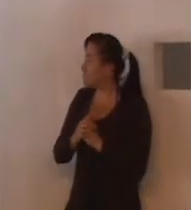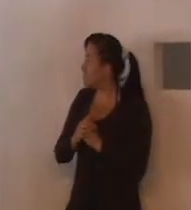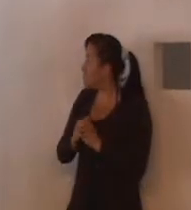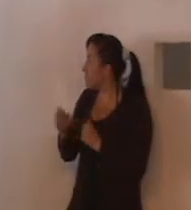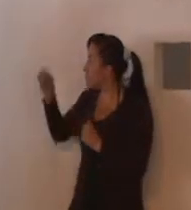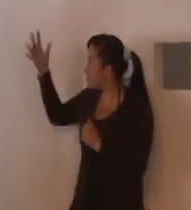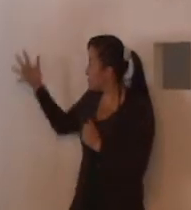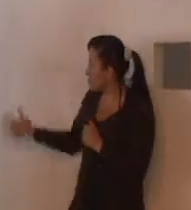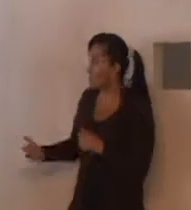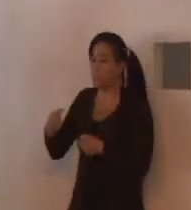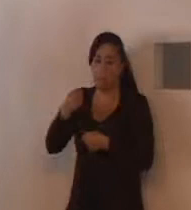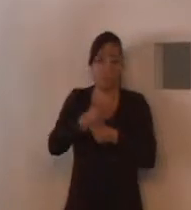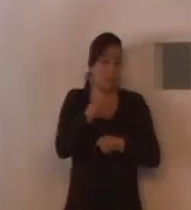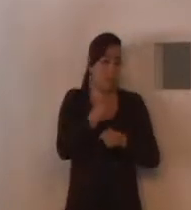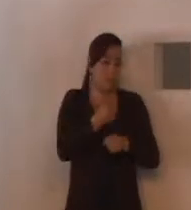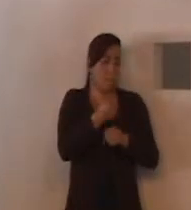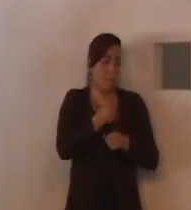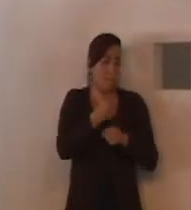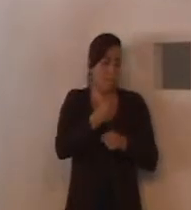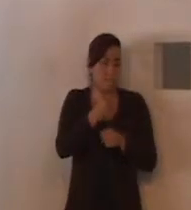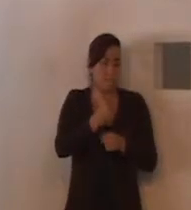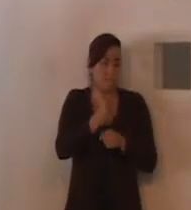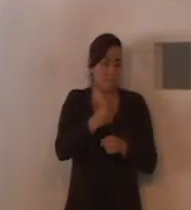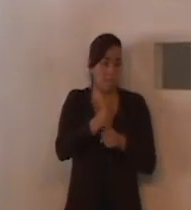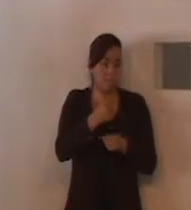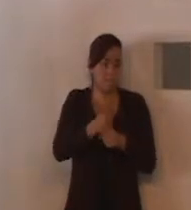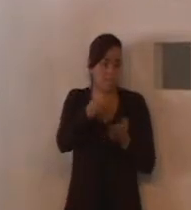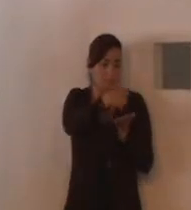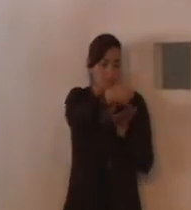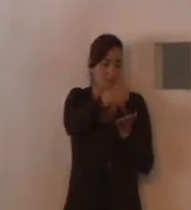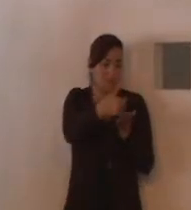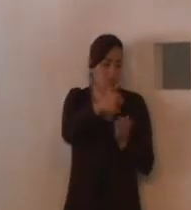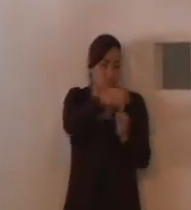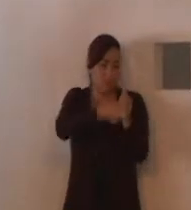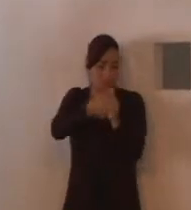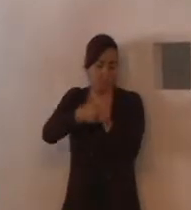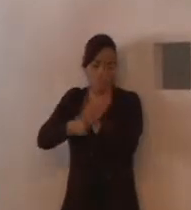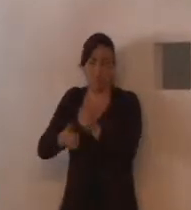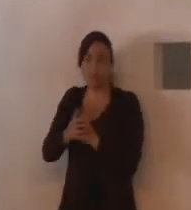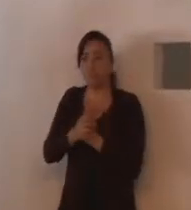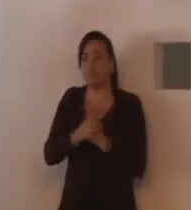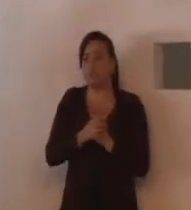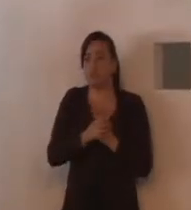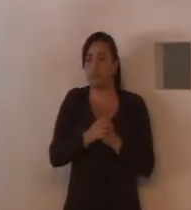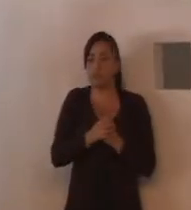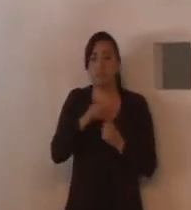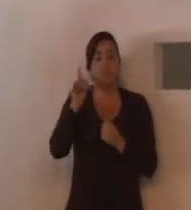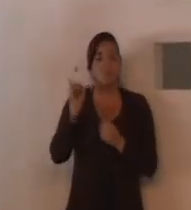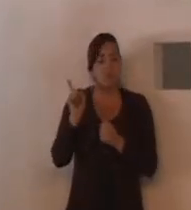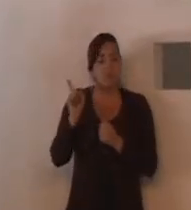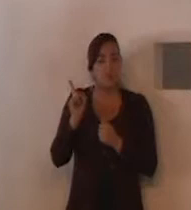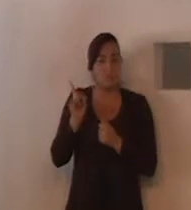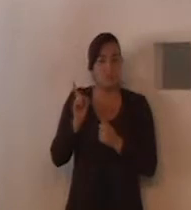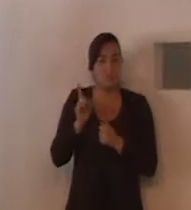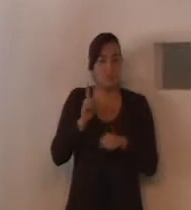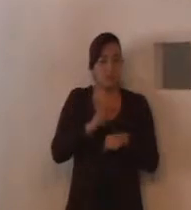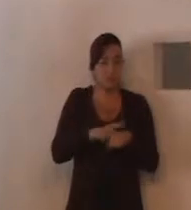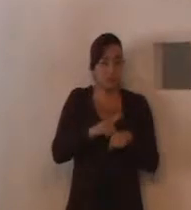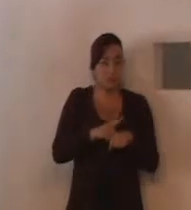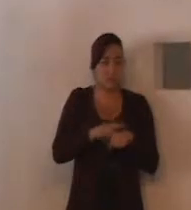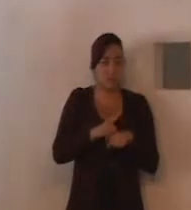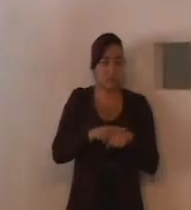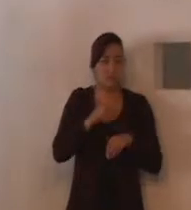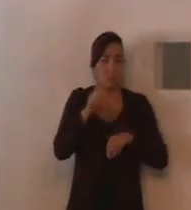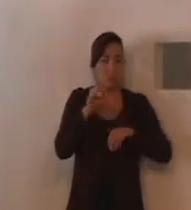digamos, la cantidad de trabajo con respecto a cada una de esas líneas. Vemos esto en el periodo en el que se ha